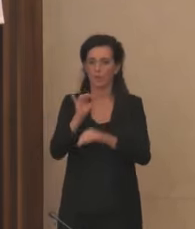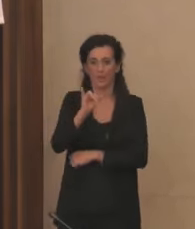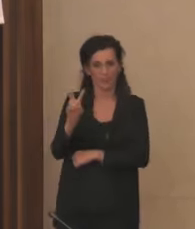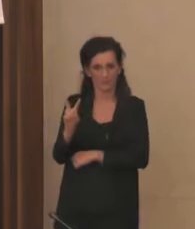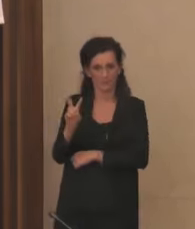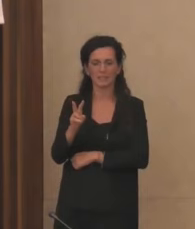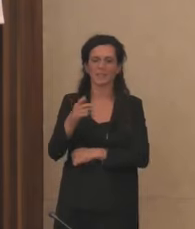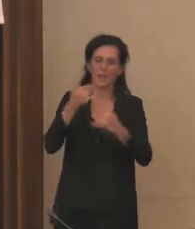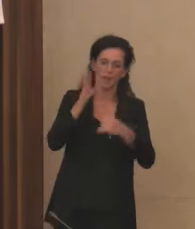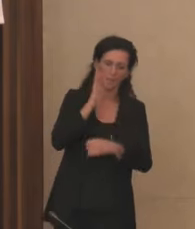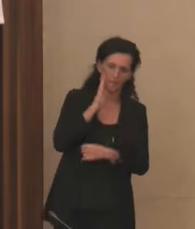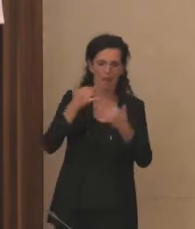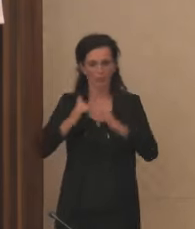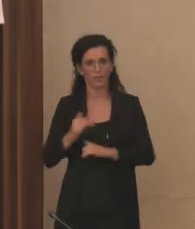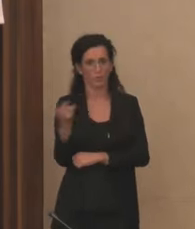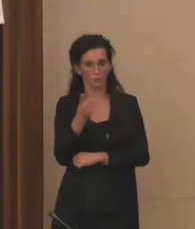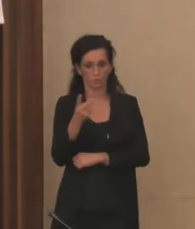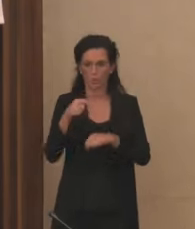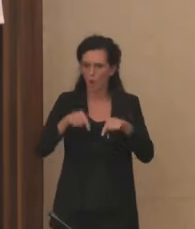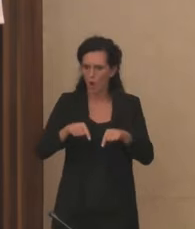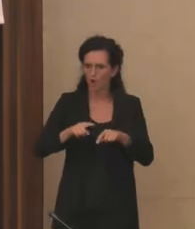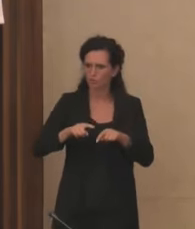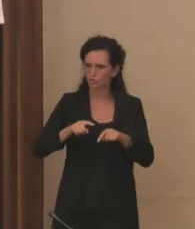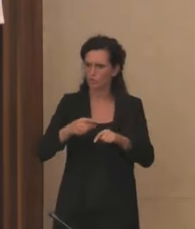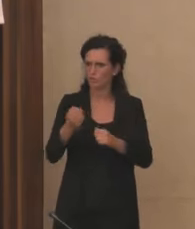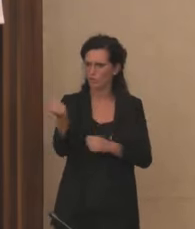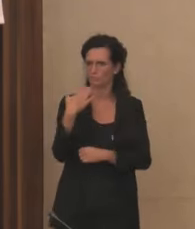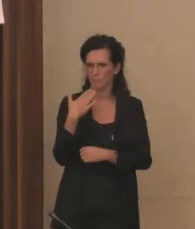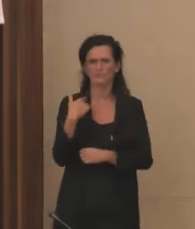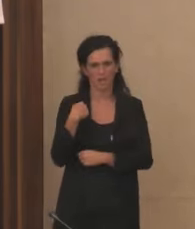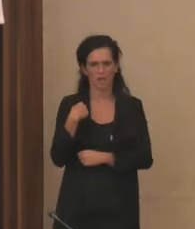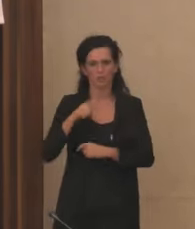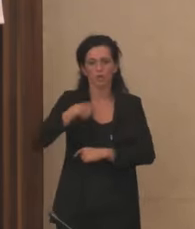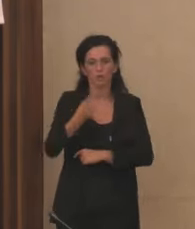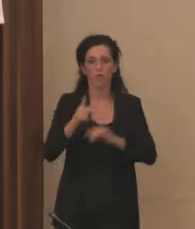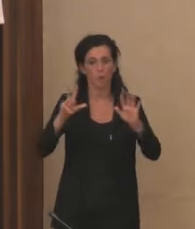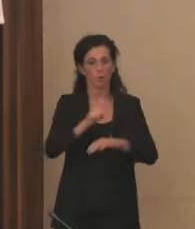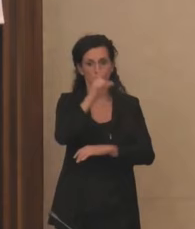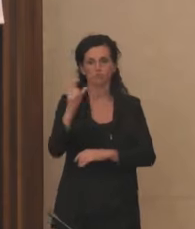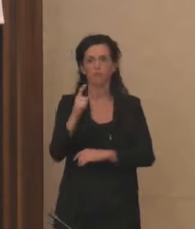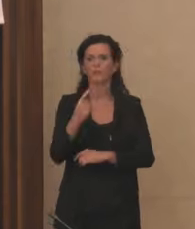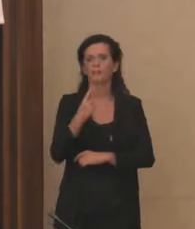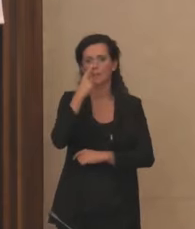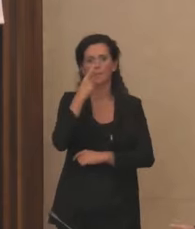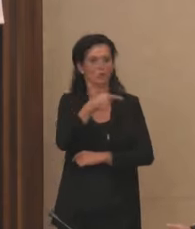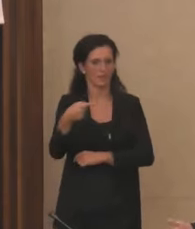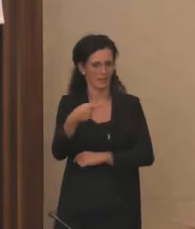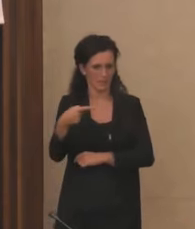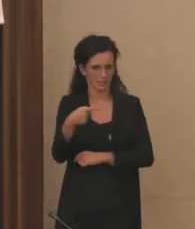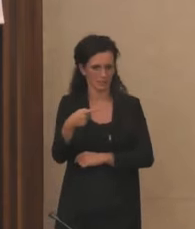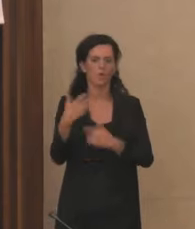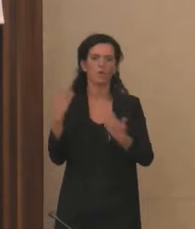padre. Mi ha mandato un messaggio oggi, dopo 8 giorni, tampone negativo, quindi tutte e 3 possono